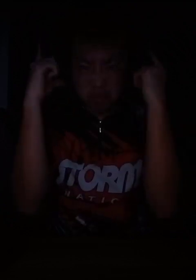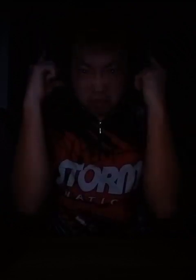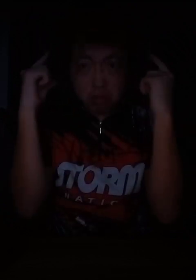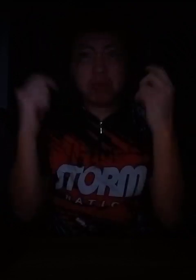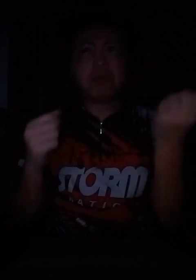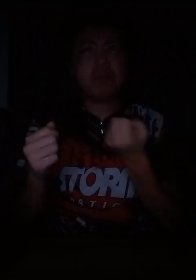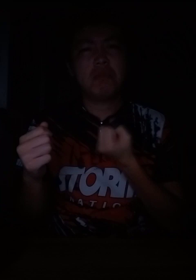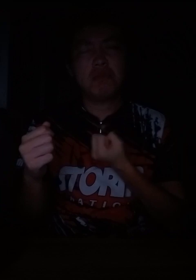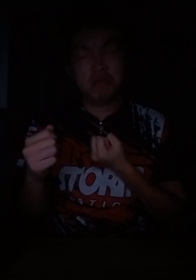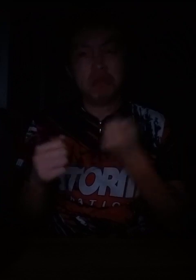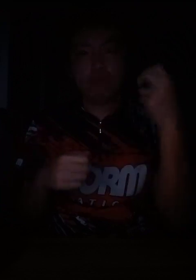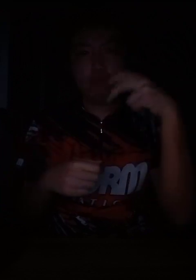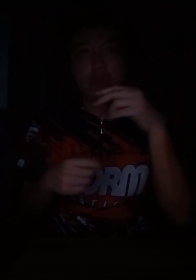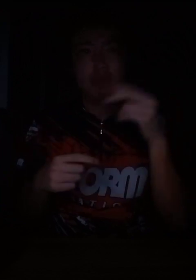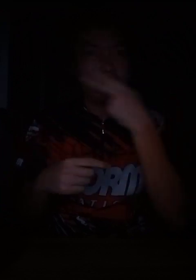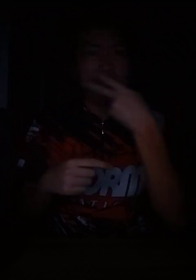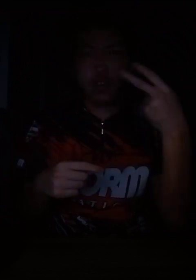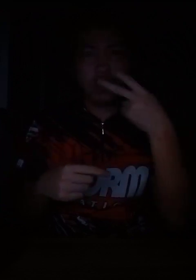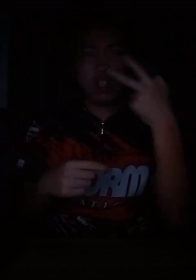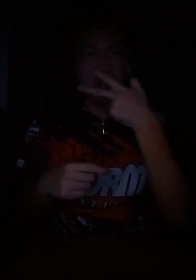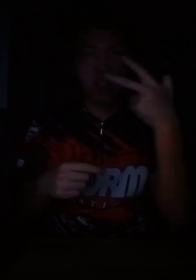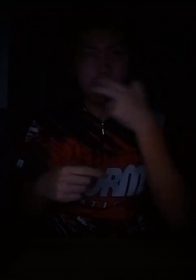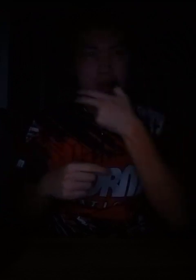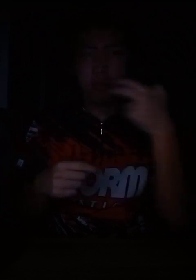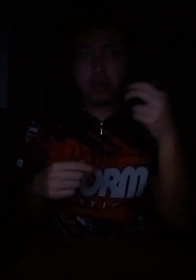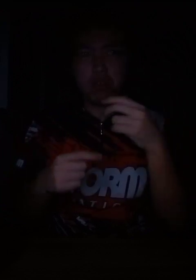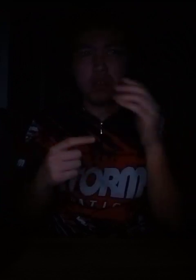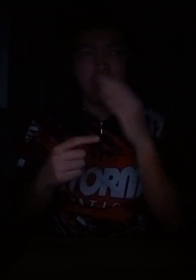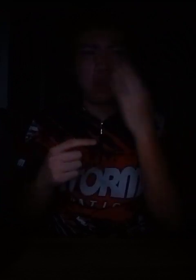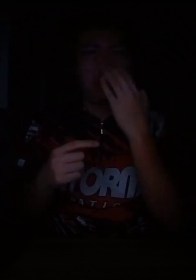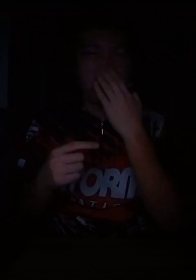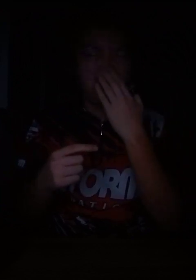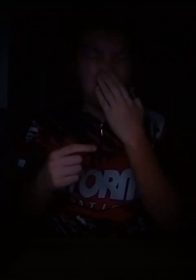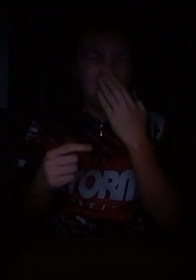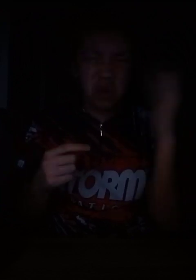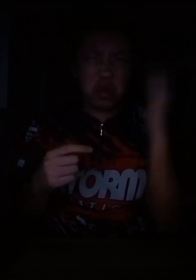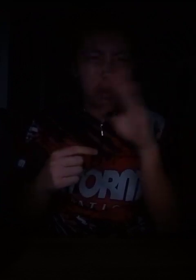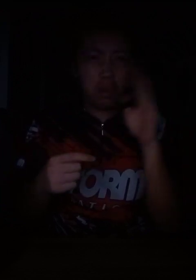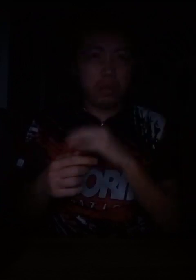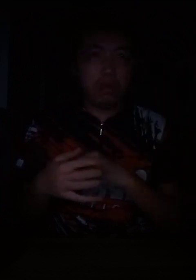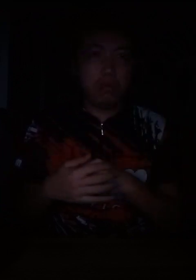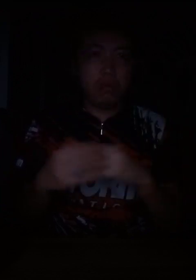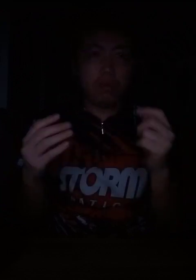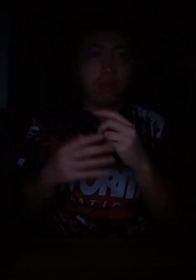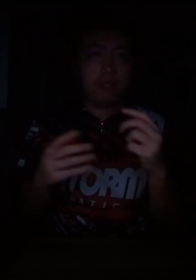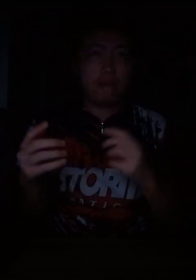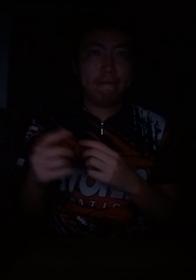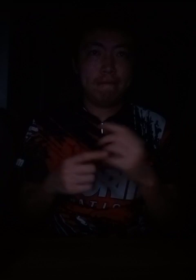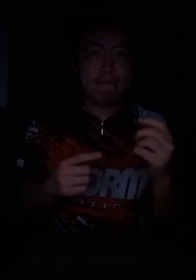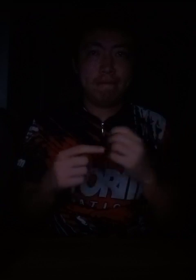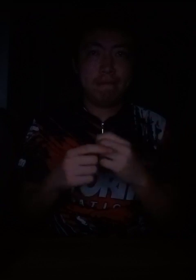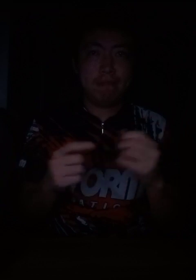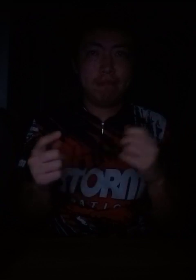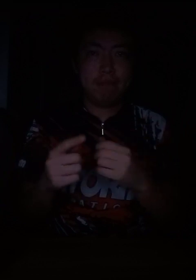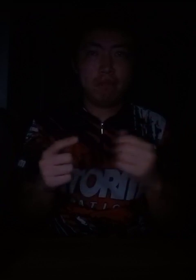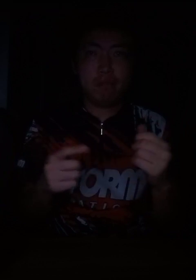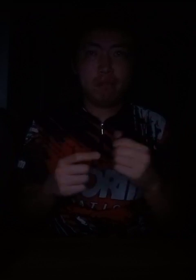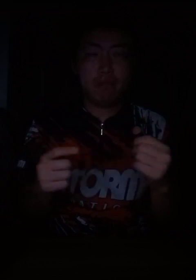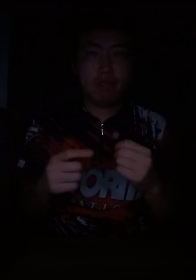차 안에서 여성이 담배를 3번이나 피워 참는 것이 고통스러웠다고 하는데요. 여성이 경찰에 붙잡힌 뒤에야 승객들도 하나둘 차에서